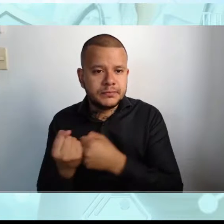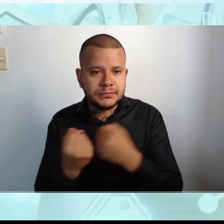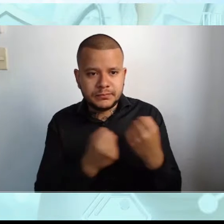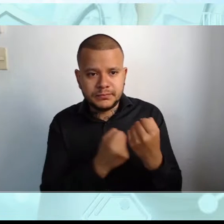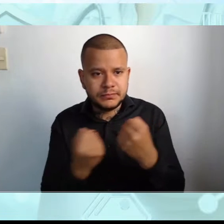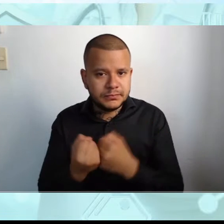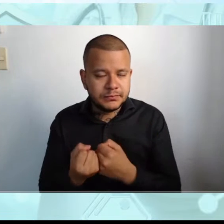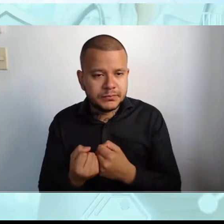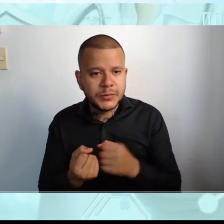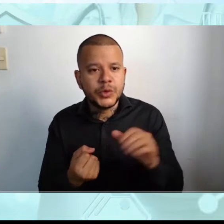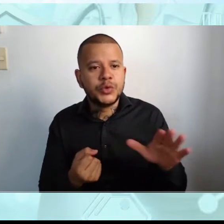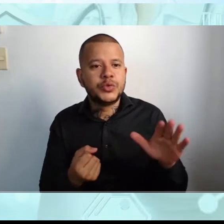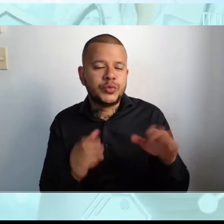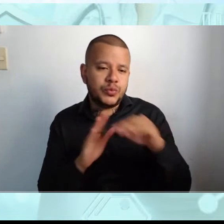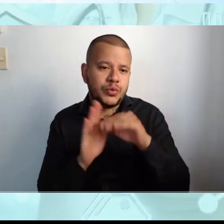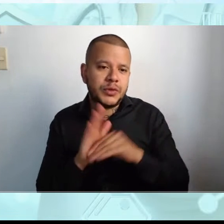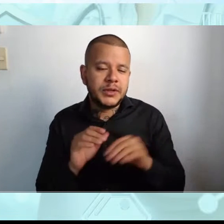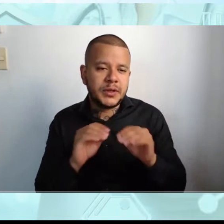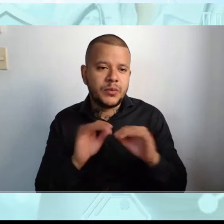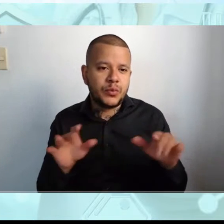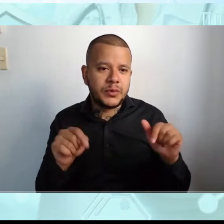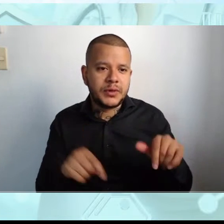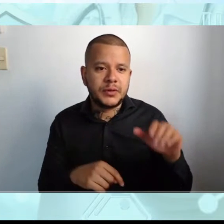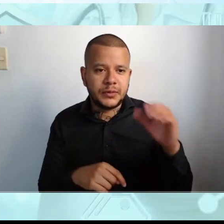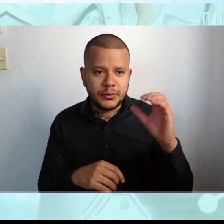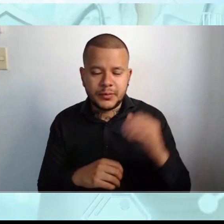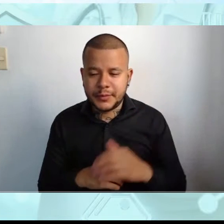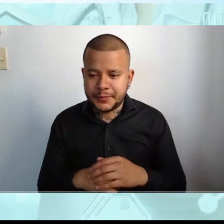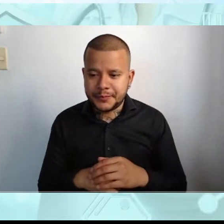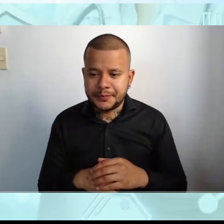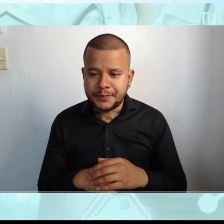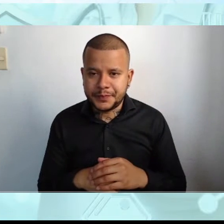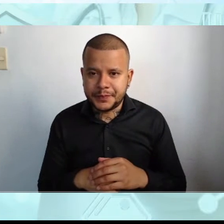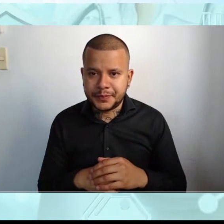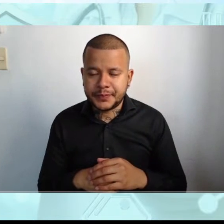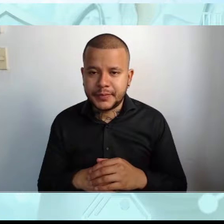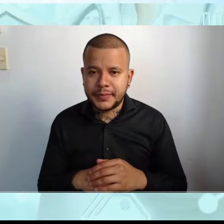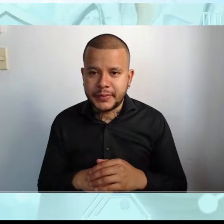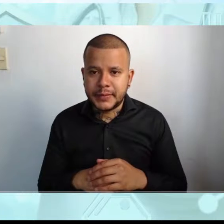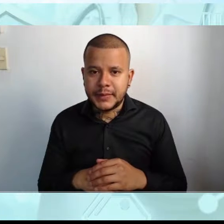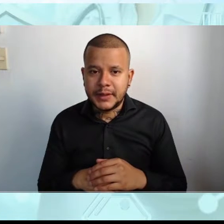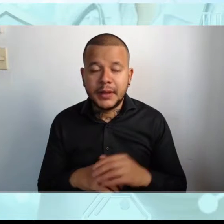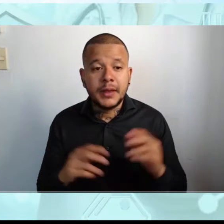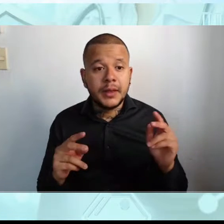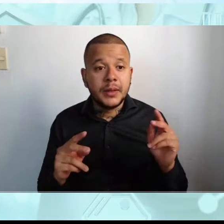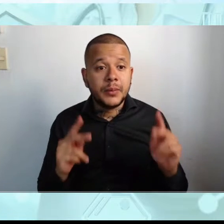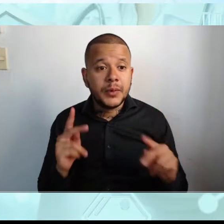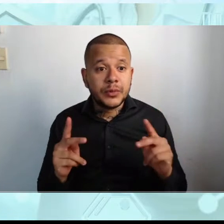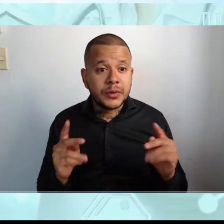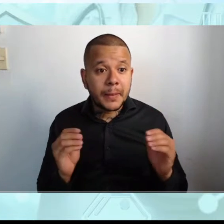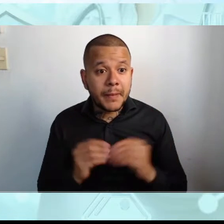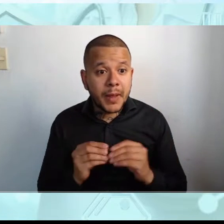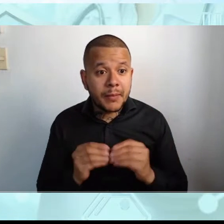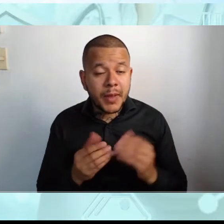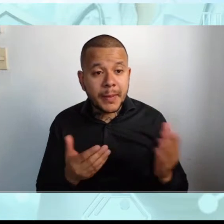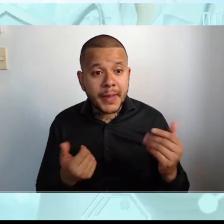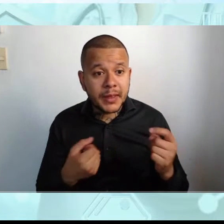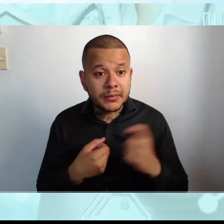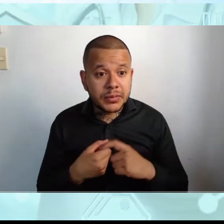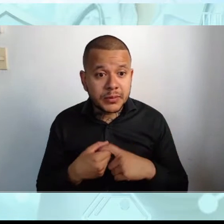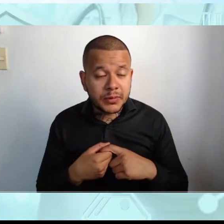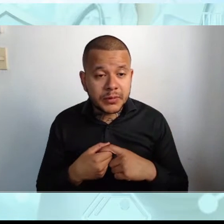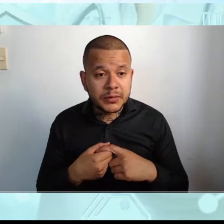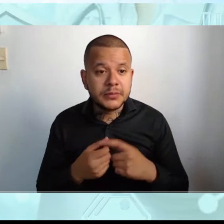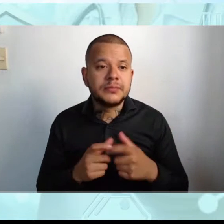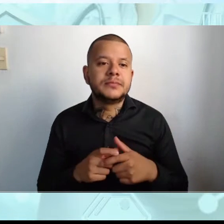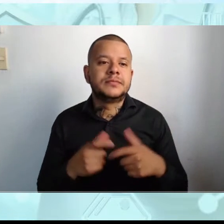esa definición de política pública en el país. Entre más personas se vinculen, por supuesto, vamos a tener un número mayor de